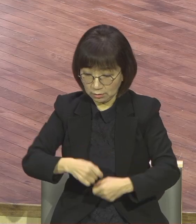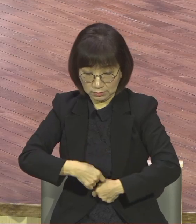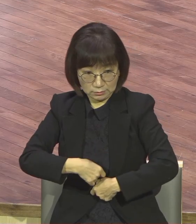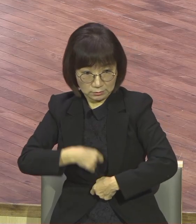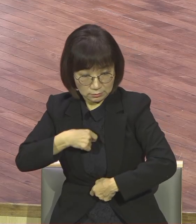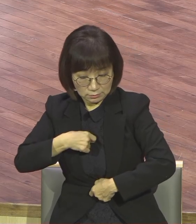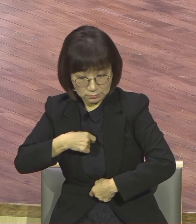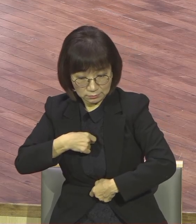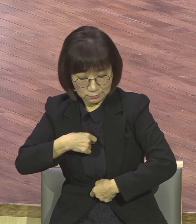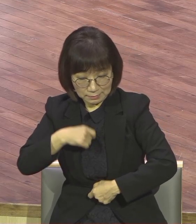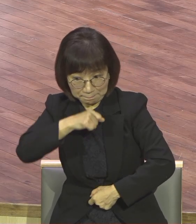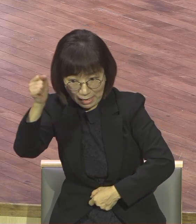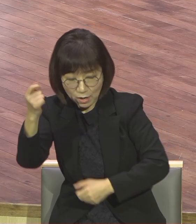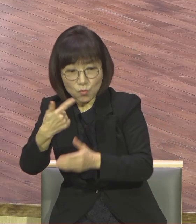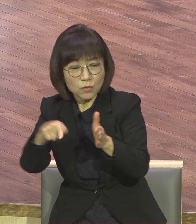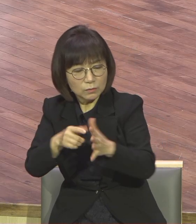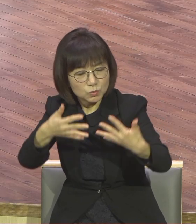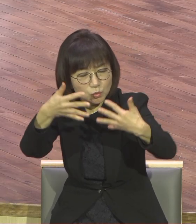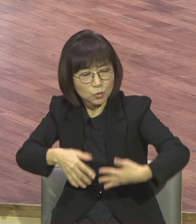찾는 것은